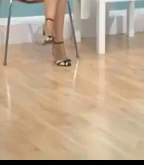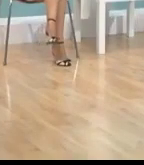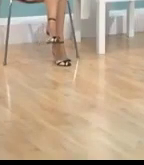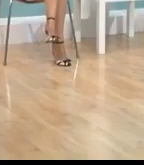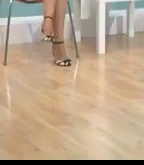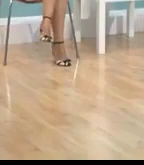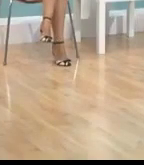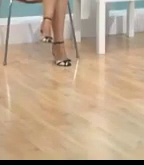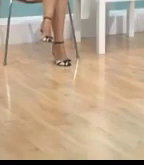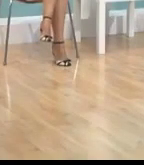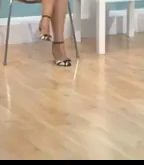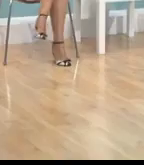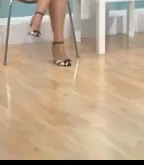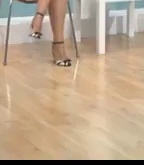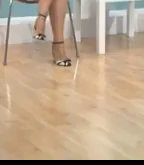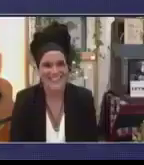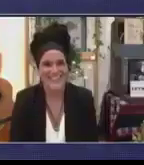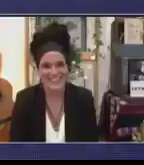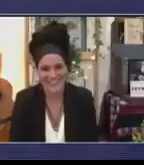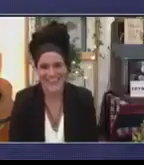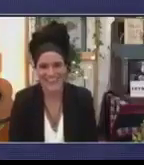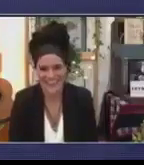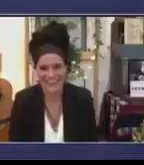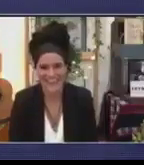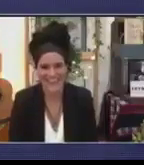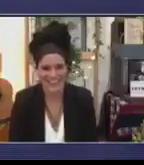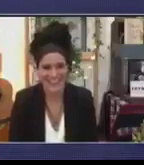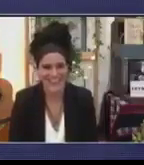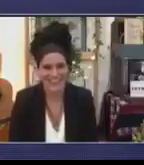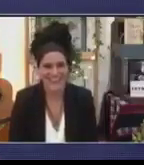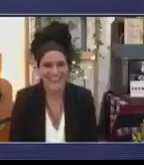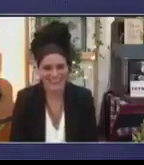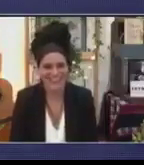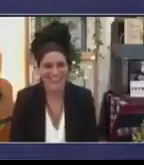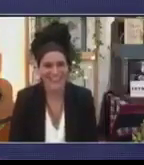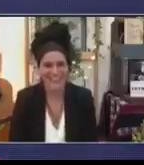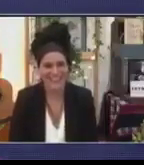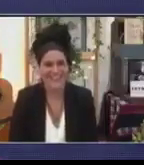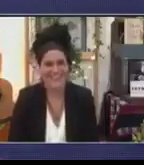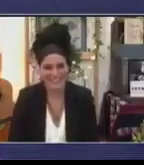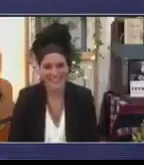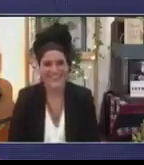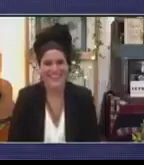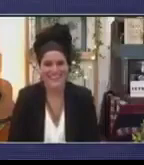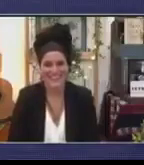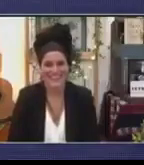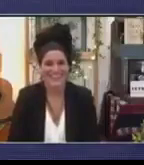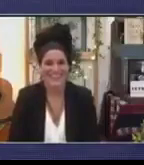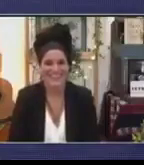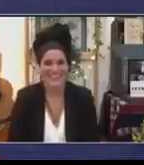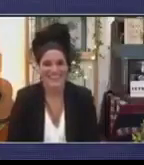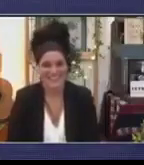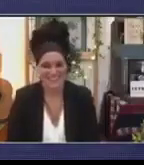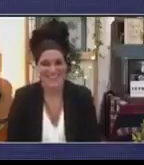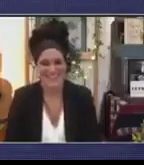implantado, tengo un implante bloquear. Y le ha interesado mucho tu propuesta. Tú vienes de Bilbao y vienes con ganas de mostrarnos tu